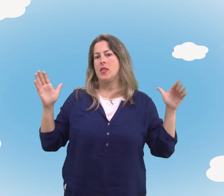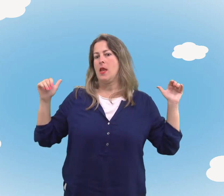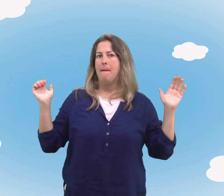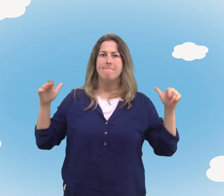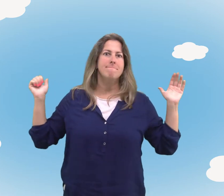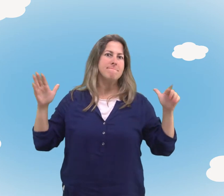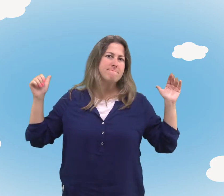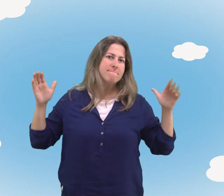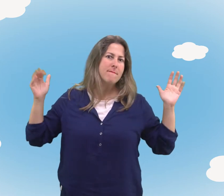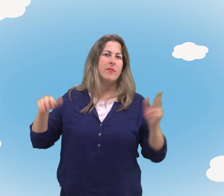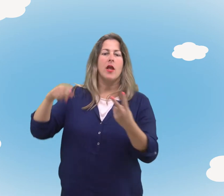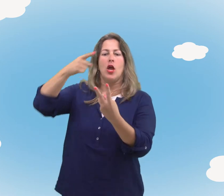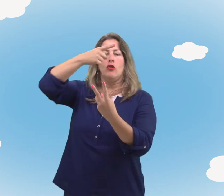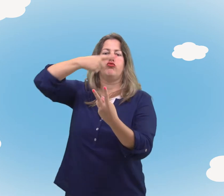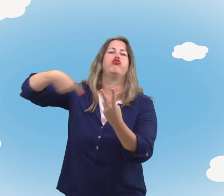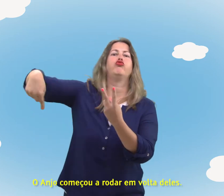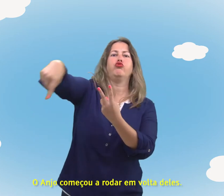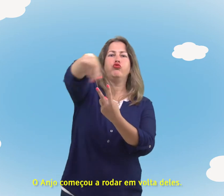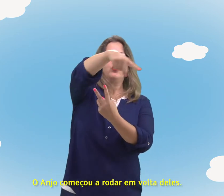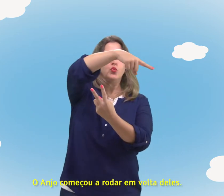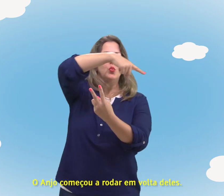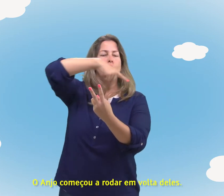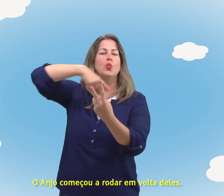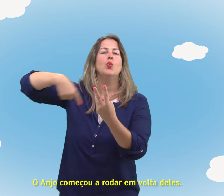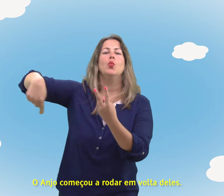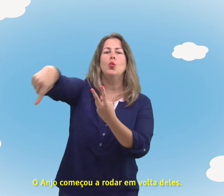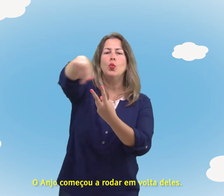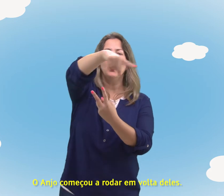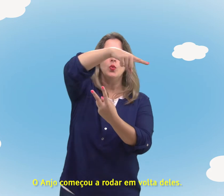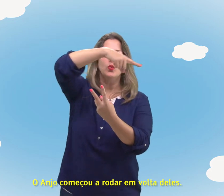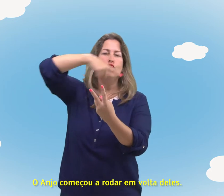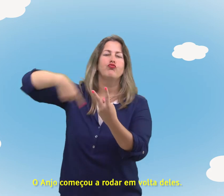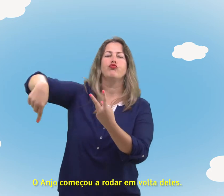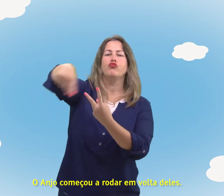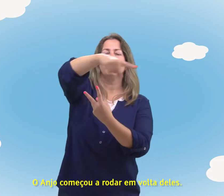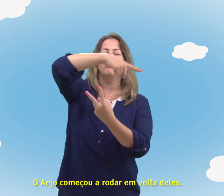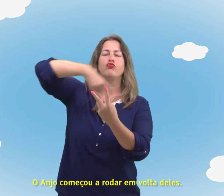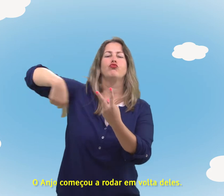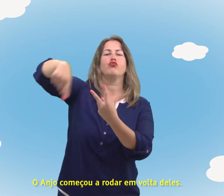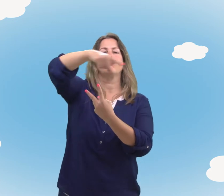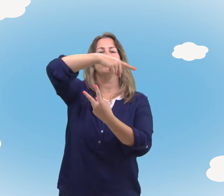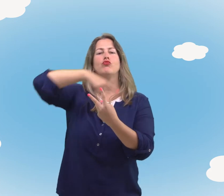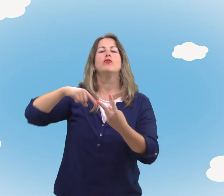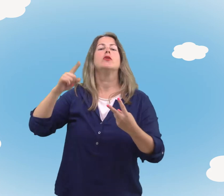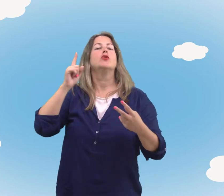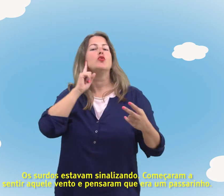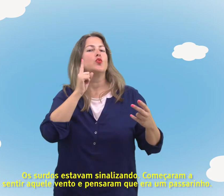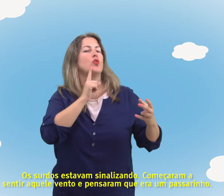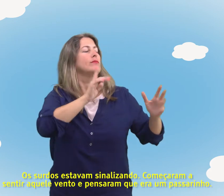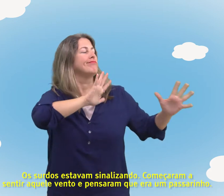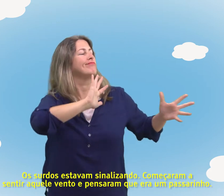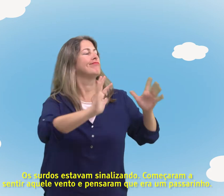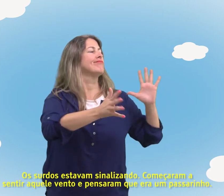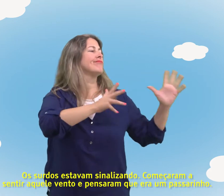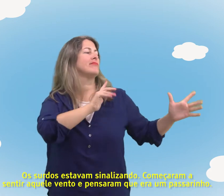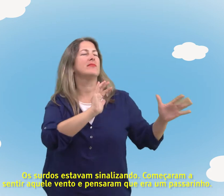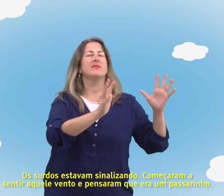o anjo começou a rodar em volta deles os surdos estava sinalizando